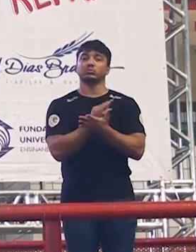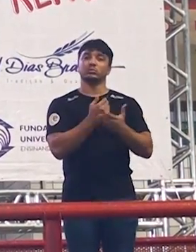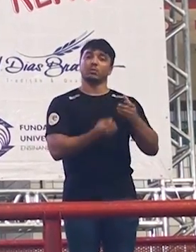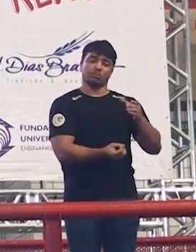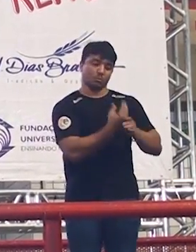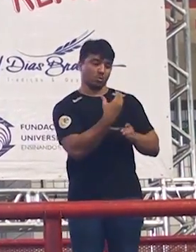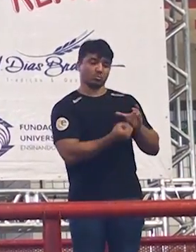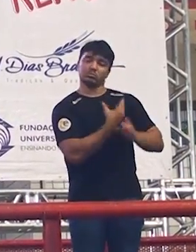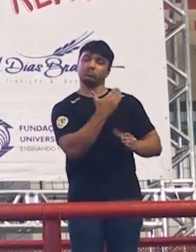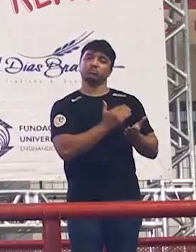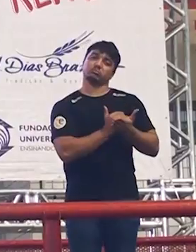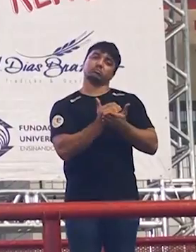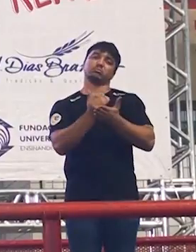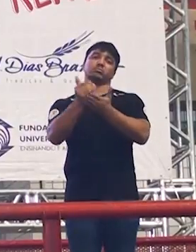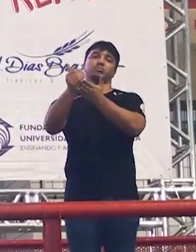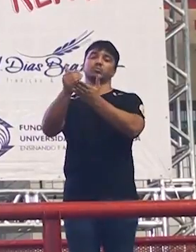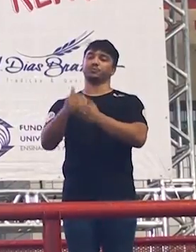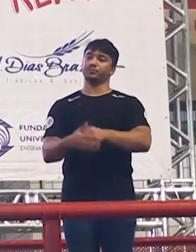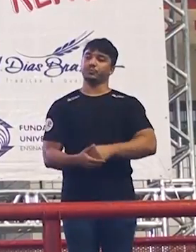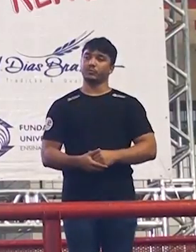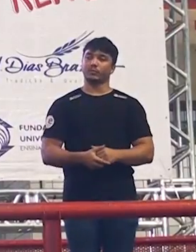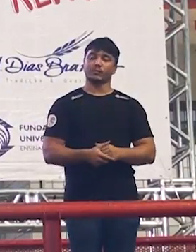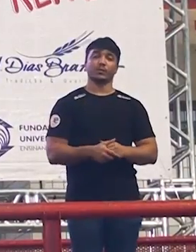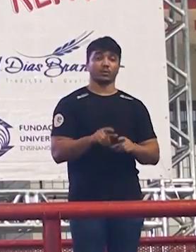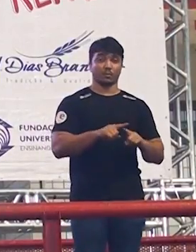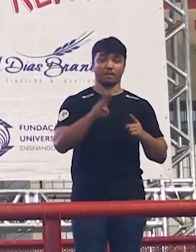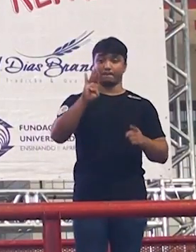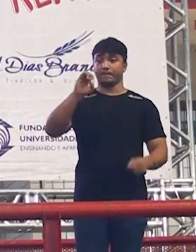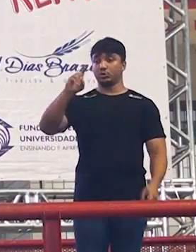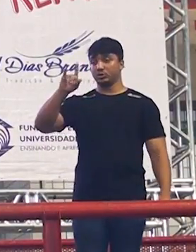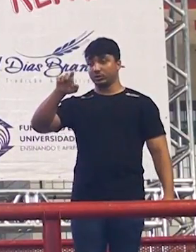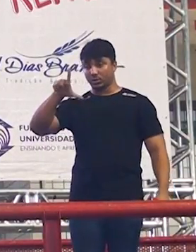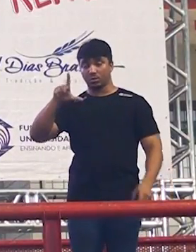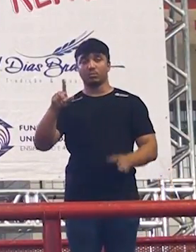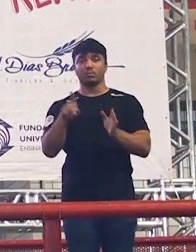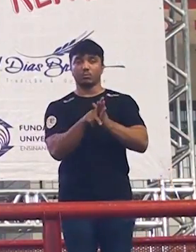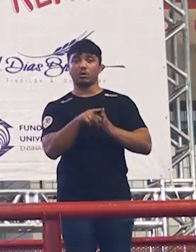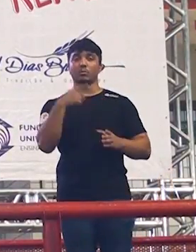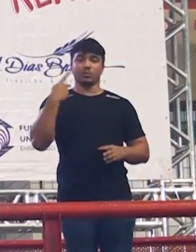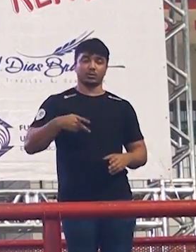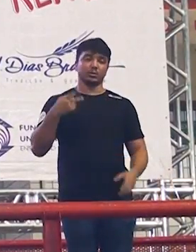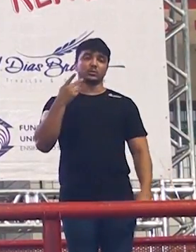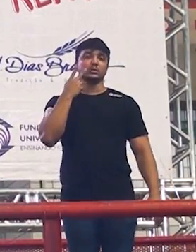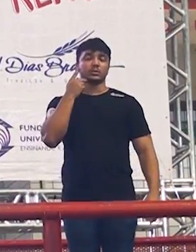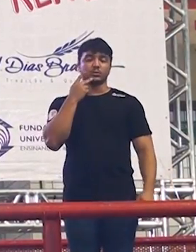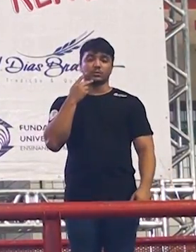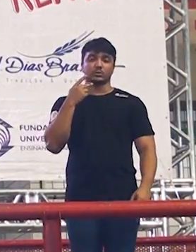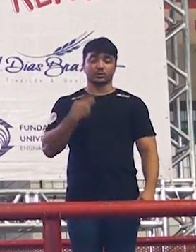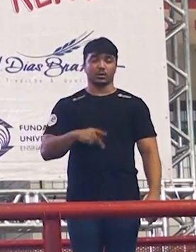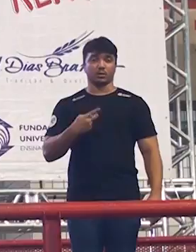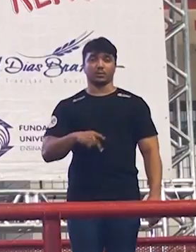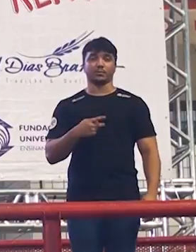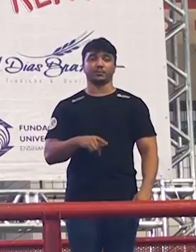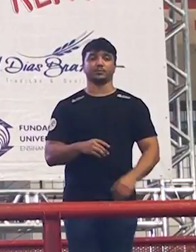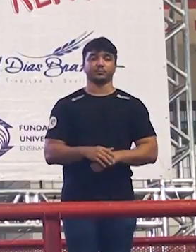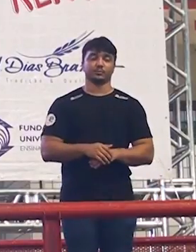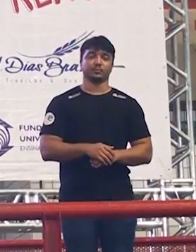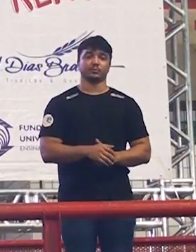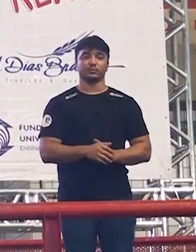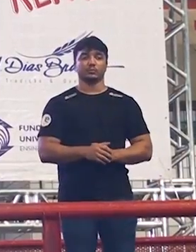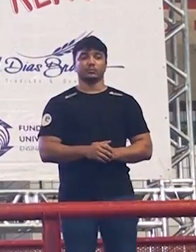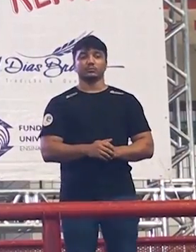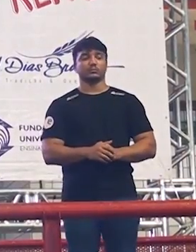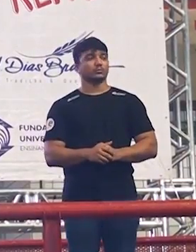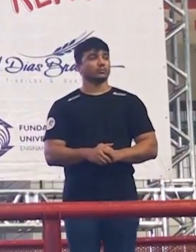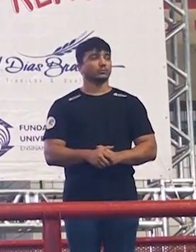produção começou a ser feita em larga escala. Mas o biodiesel é de autoria de um conterrâneo nosso, professor Expedito